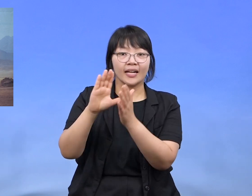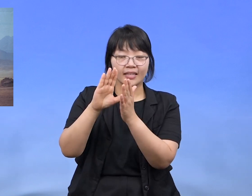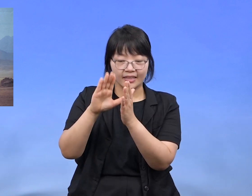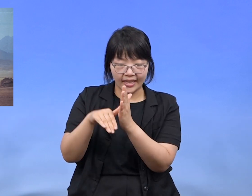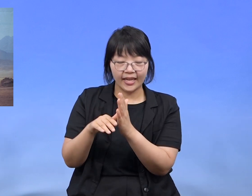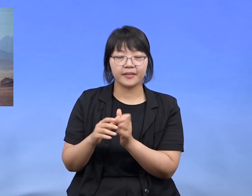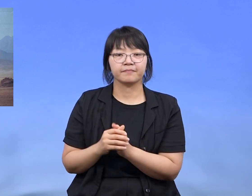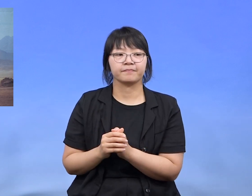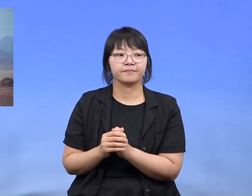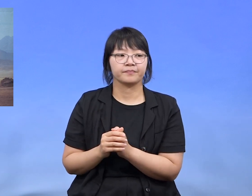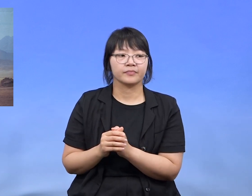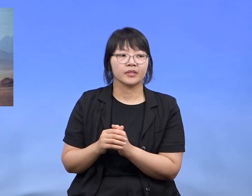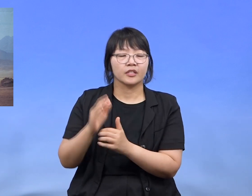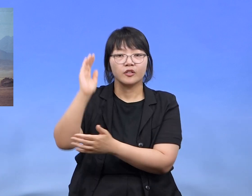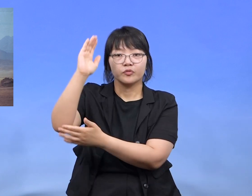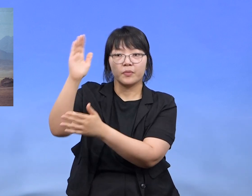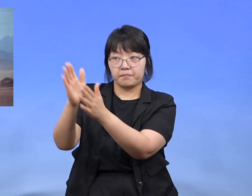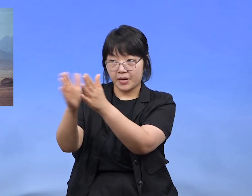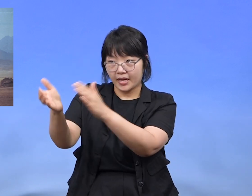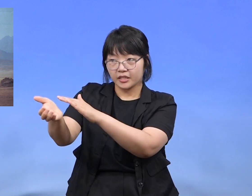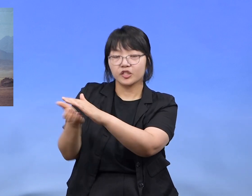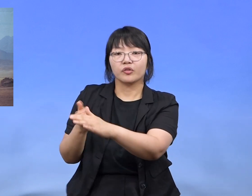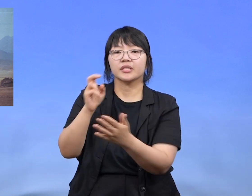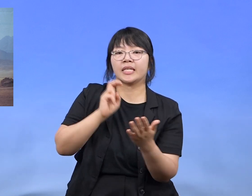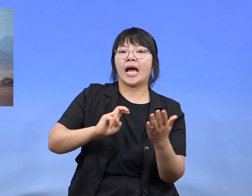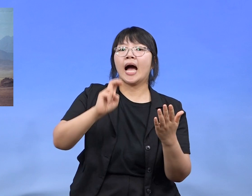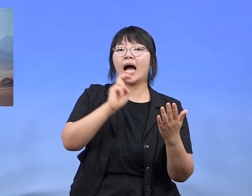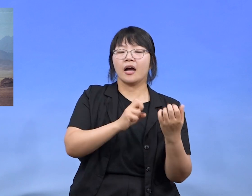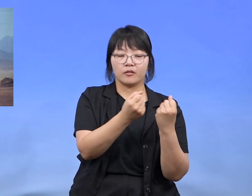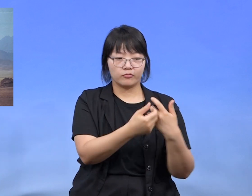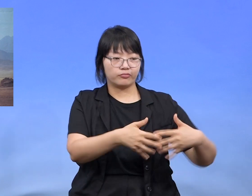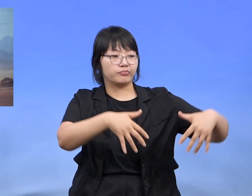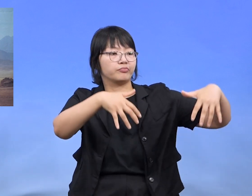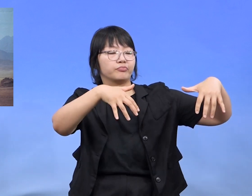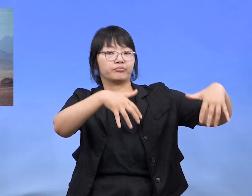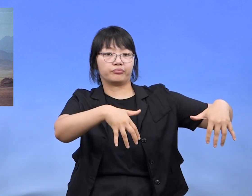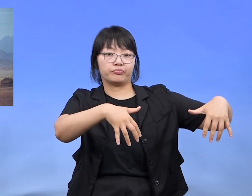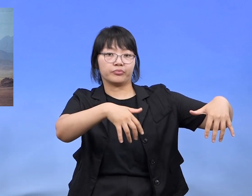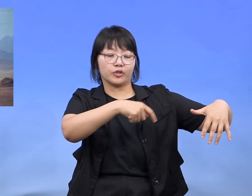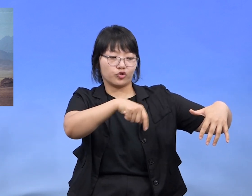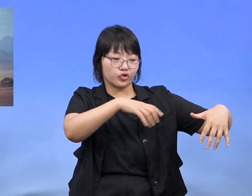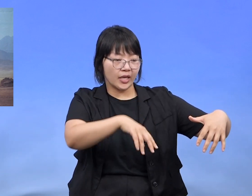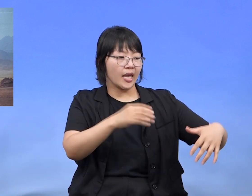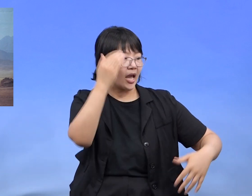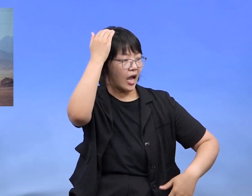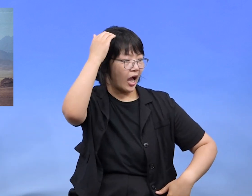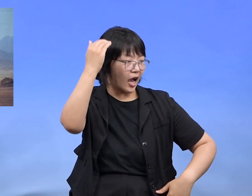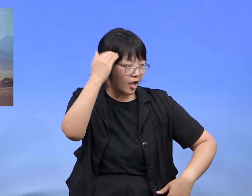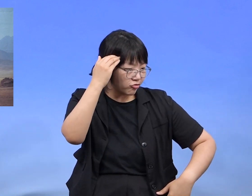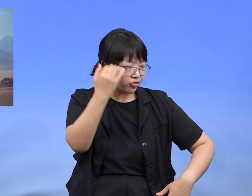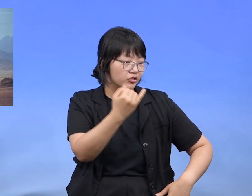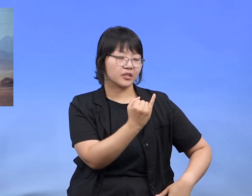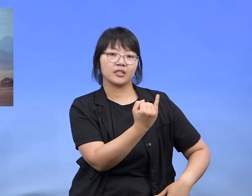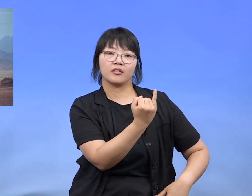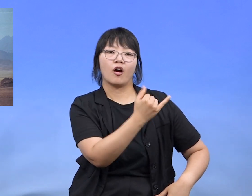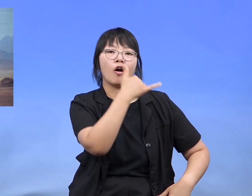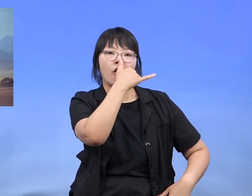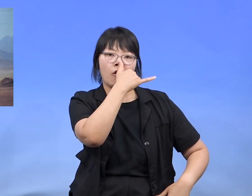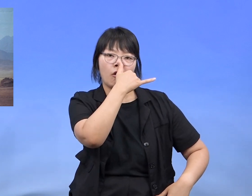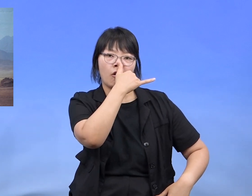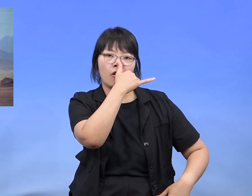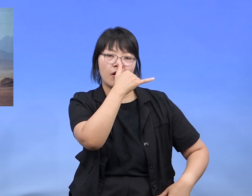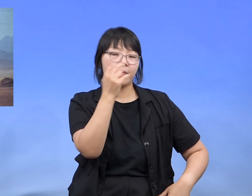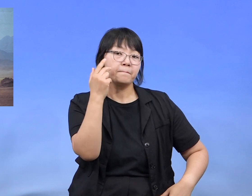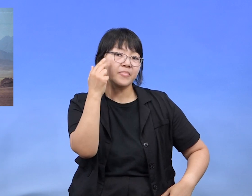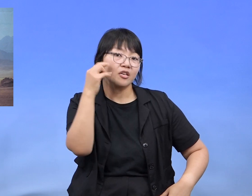빌리그레암 목사님 설교 전에 찬양을 하는 자매 가운데 한국인 자매가 있었어요. 미국으로 입양되어